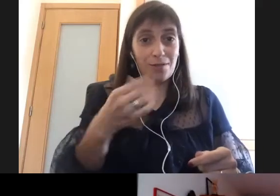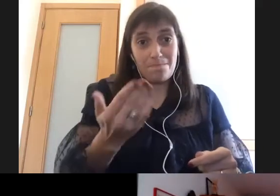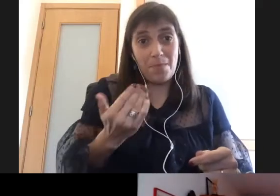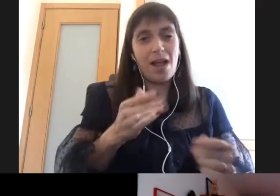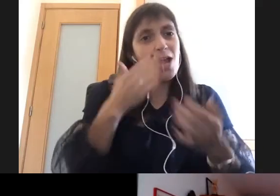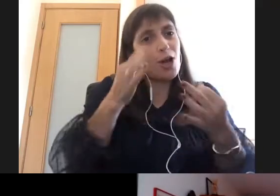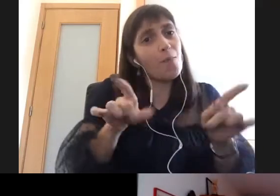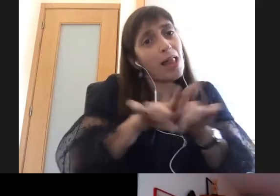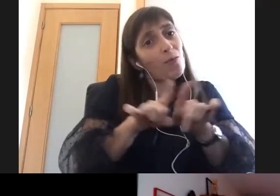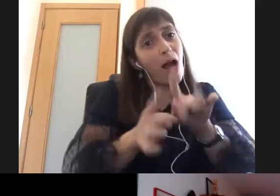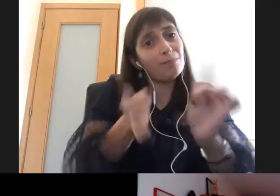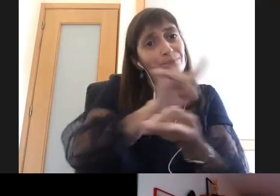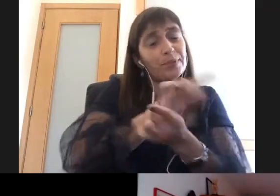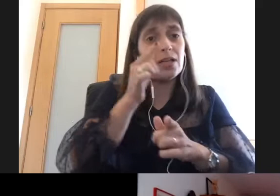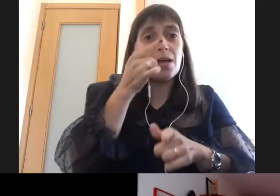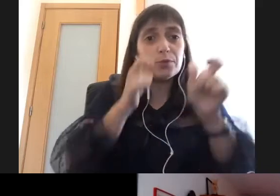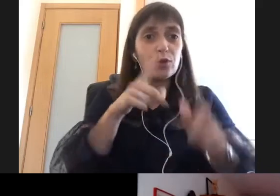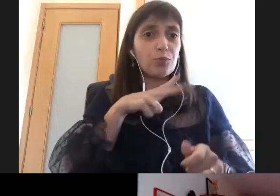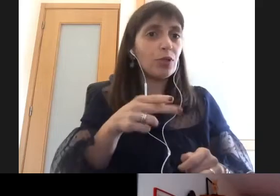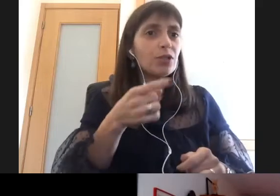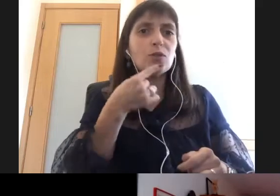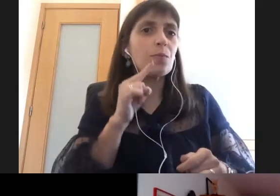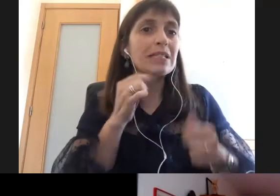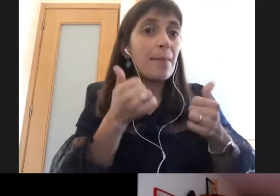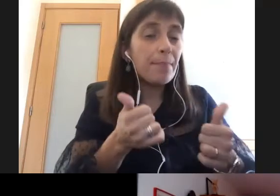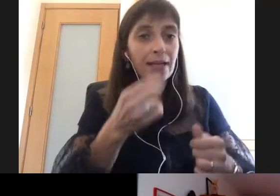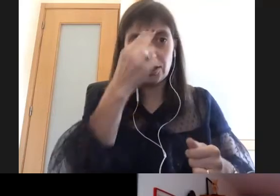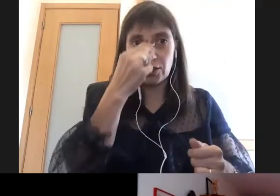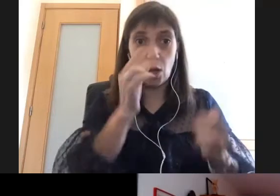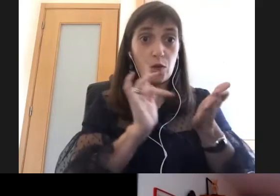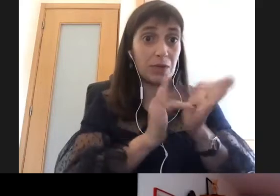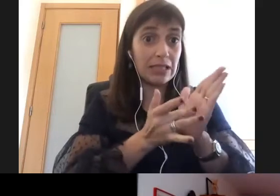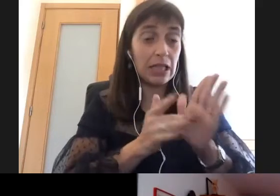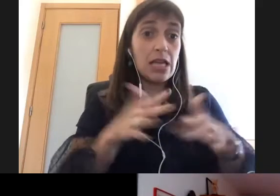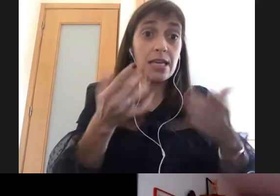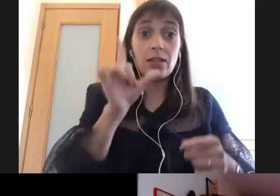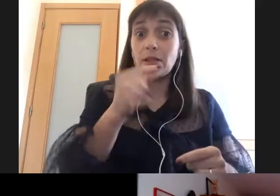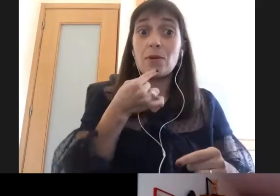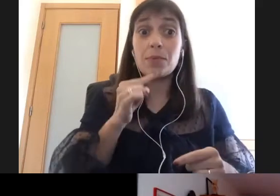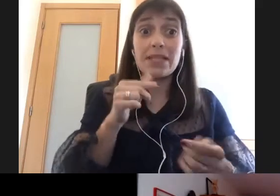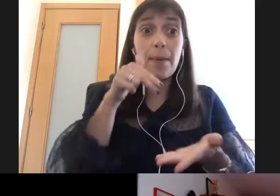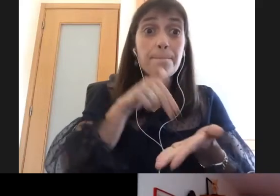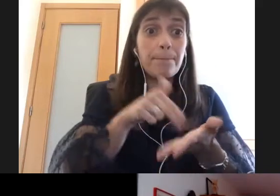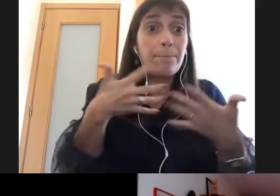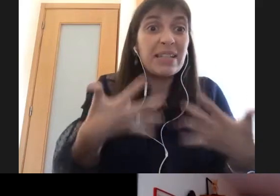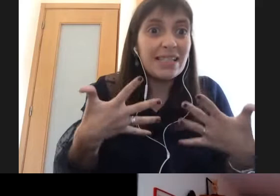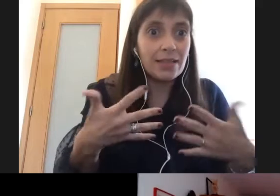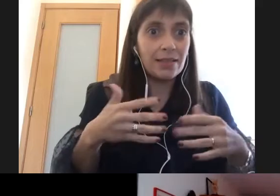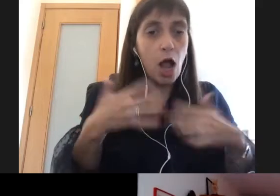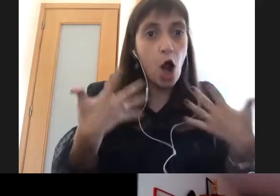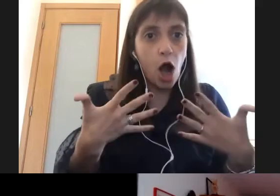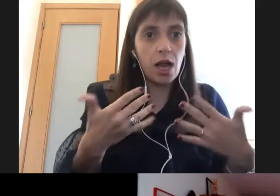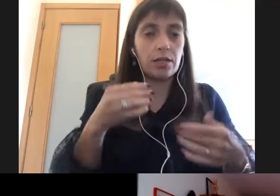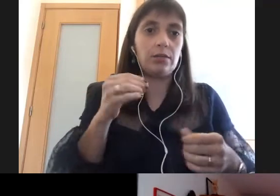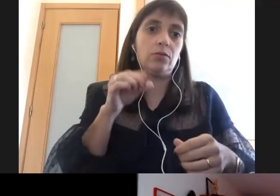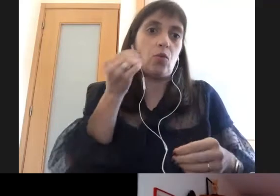portugueses não entendam muito a história do Brasil e, logo, não entendem o presente do Brasil. A vai terminar a falar do presente, mas antes, vou